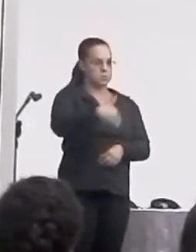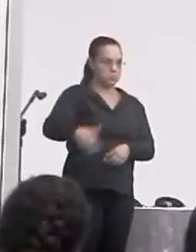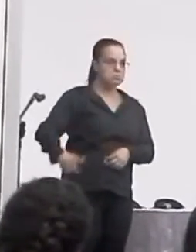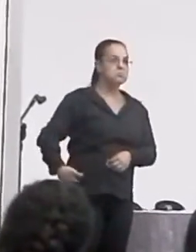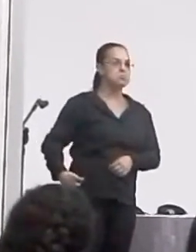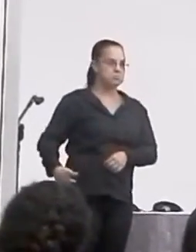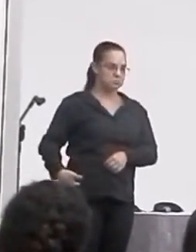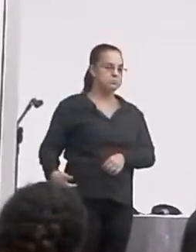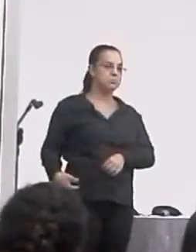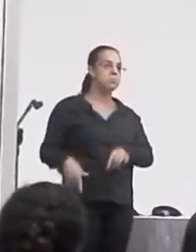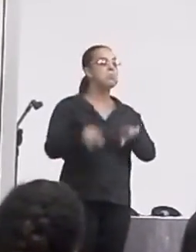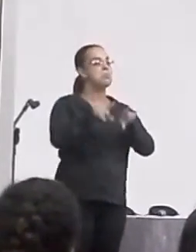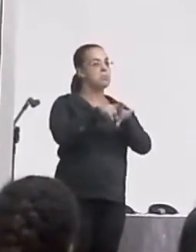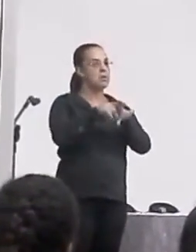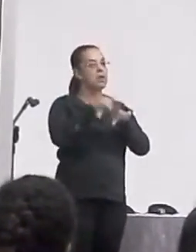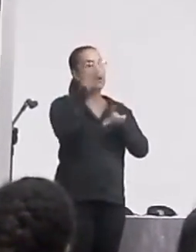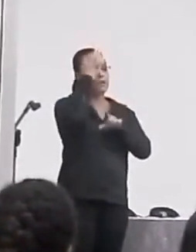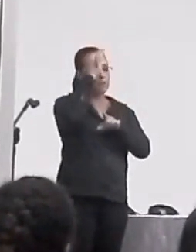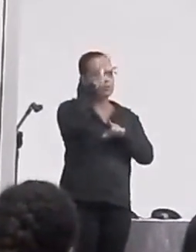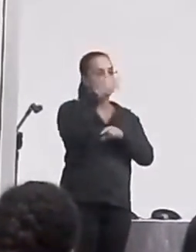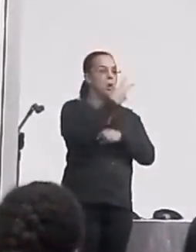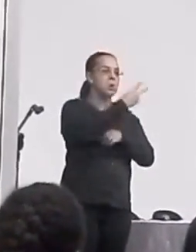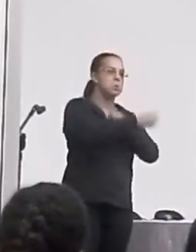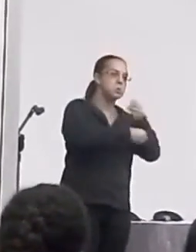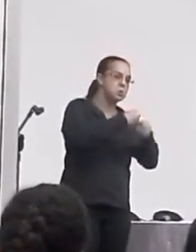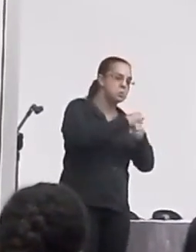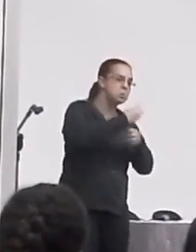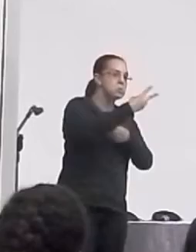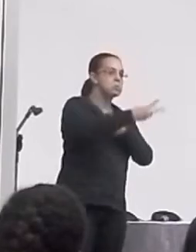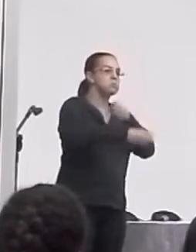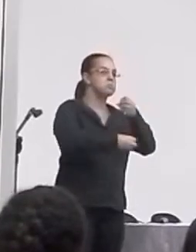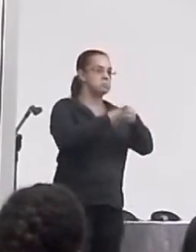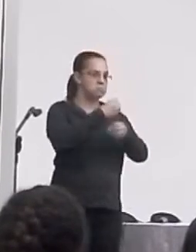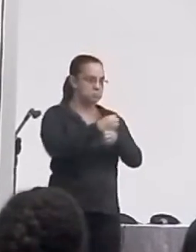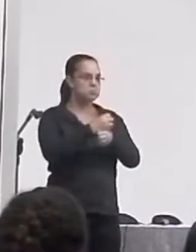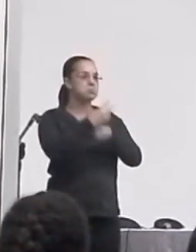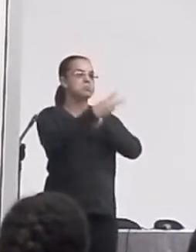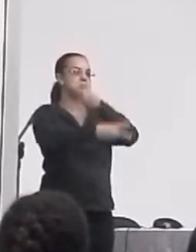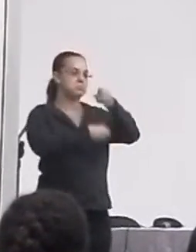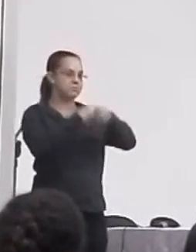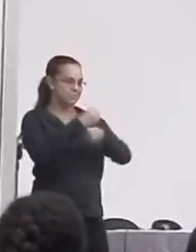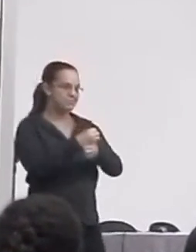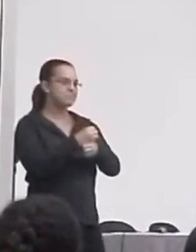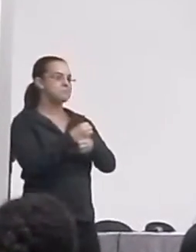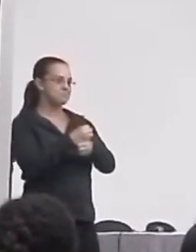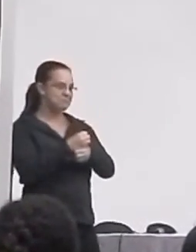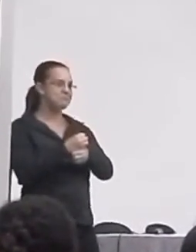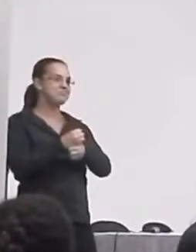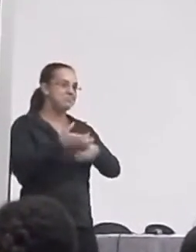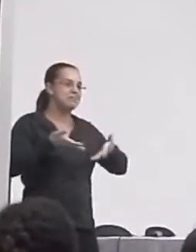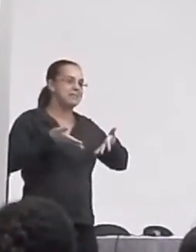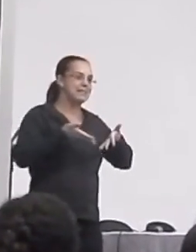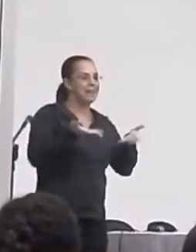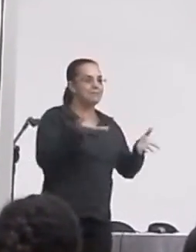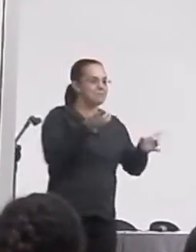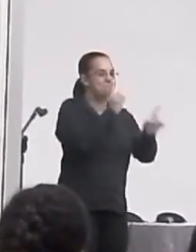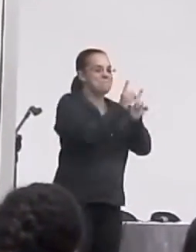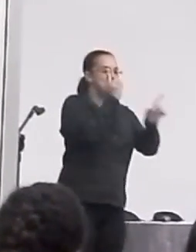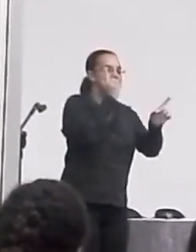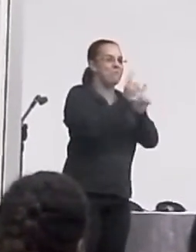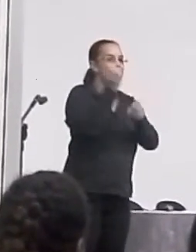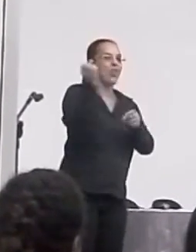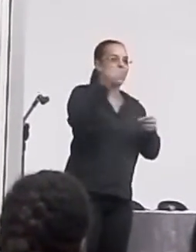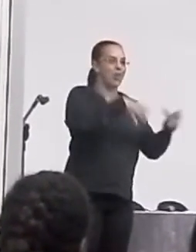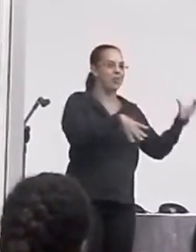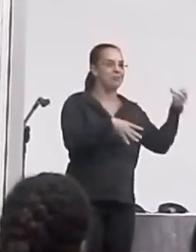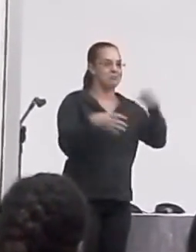muito importante. Mas cada 2 anos vai descobrindo que era Nazi de novo. Vai esquecendo, vai descobrindo de novo. Naquele